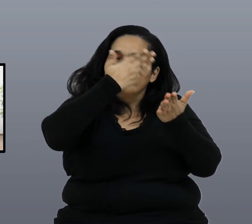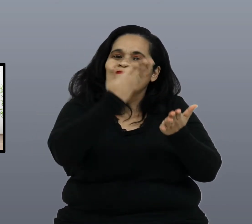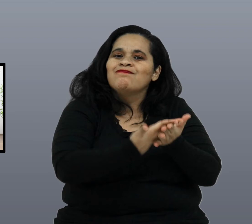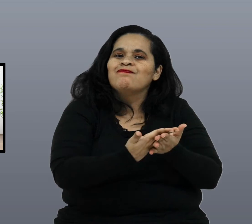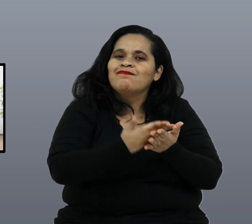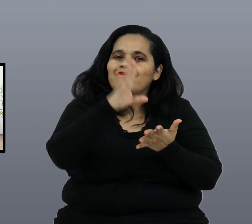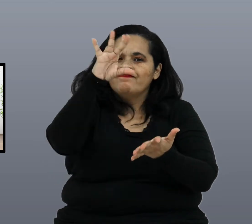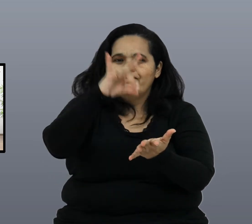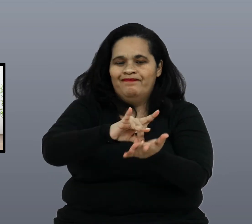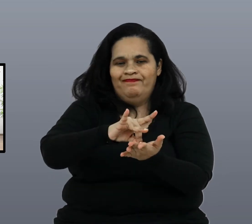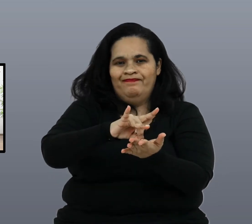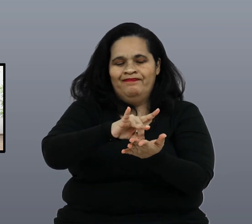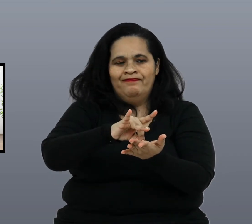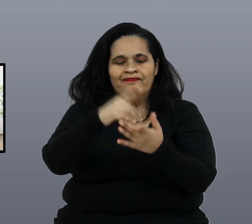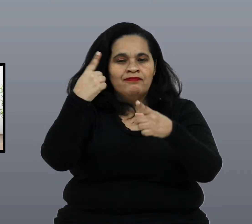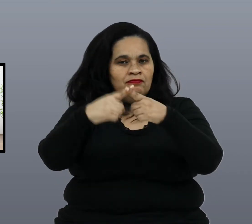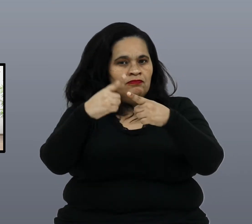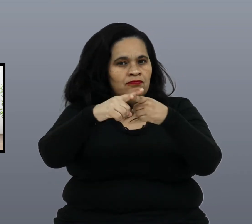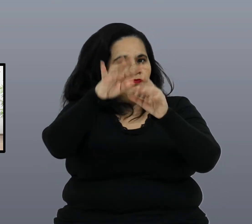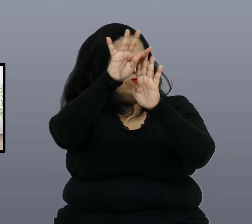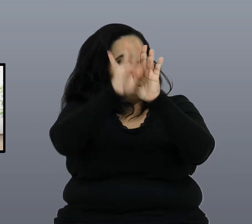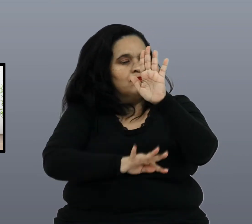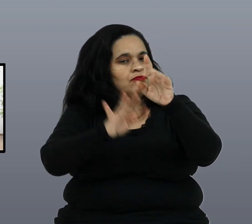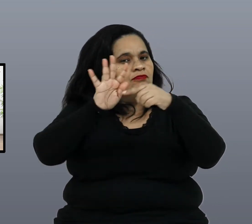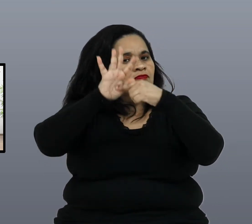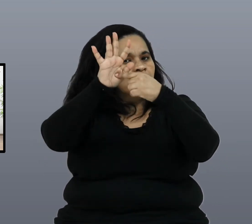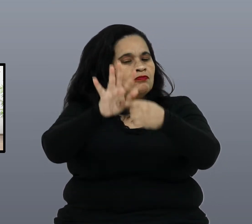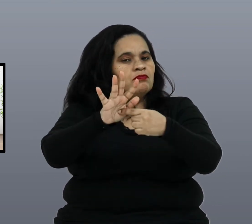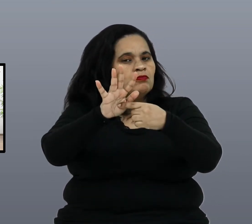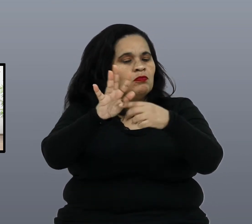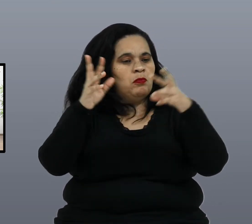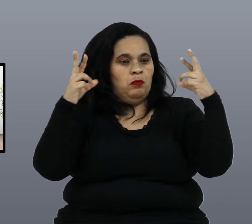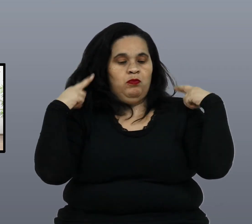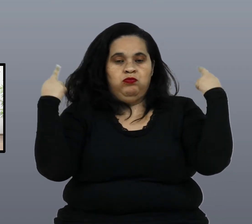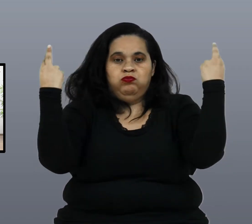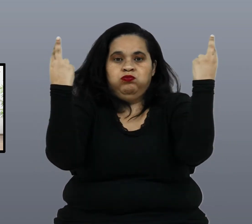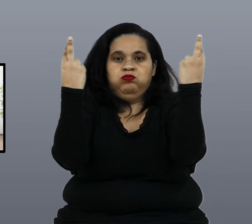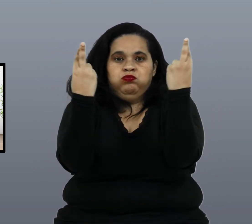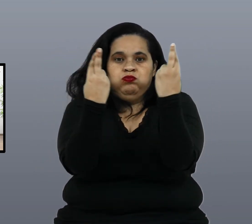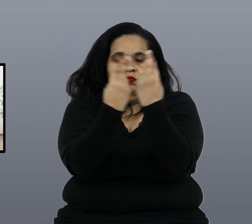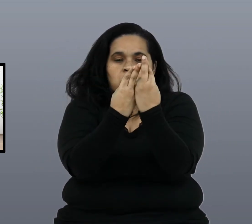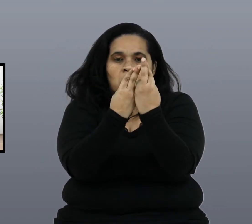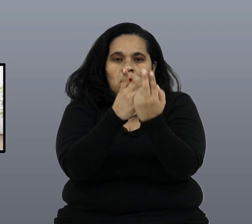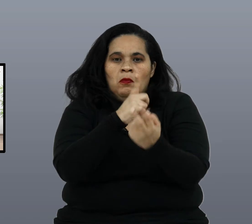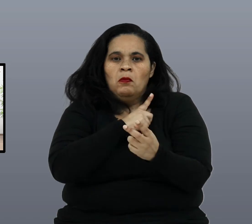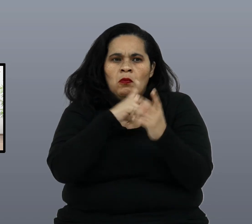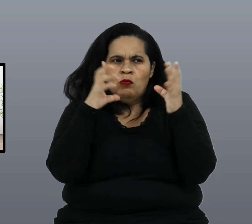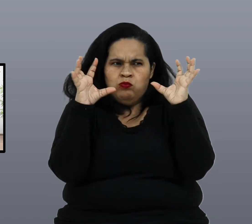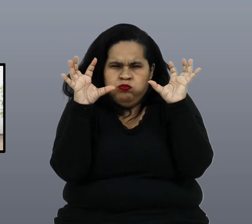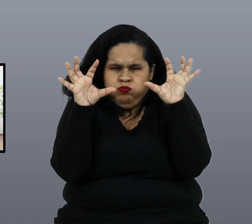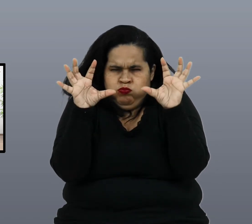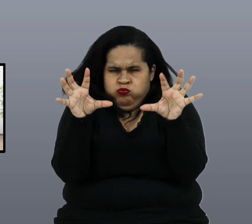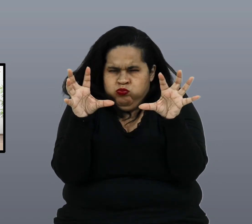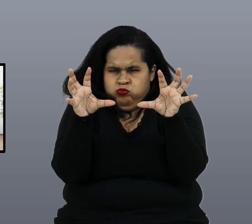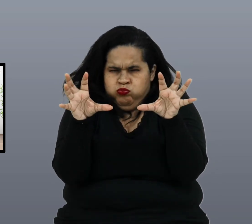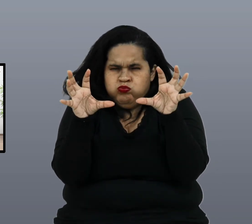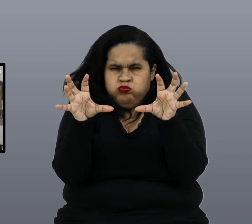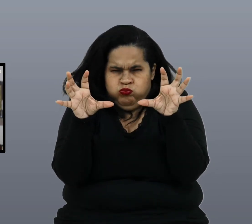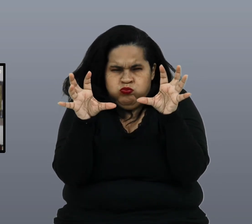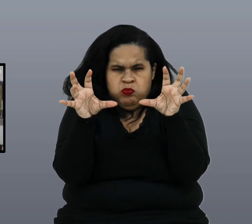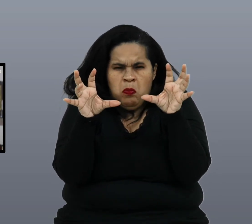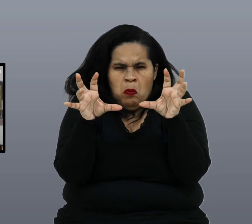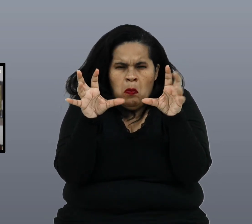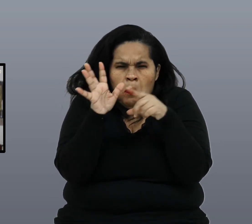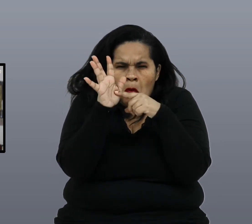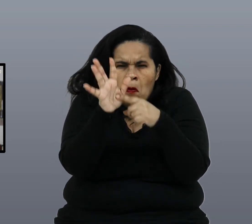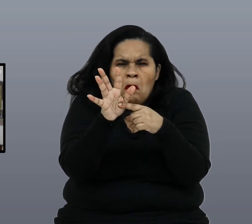texto. Aqui a gente já viu que trata do império, esse monstro, né, que tem os dentes de